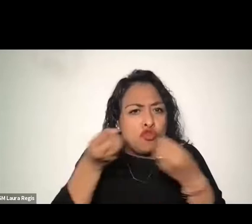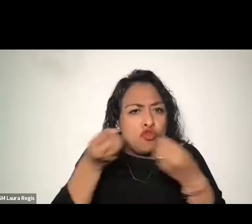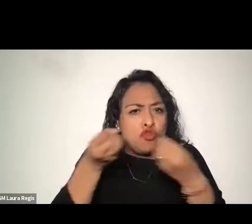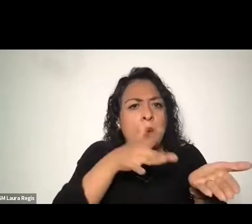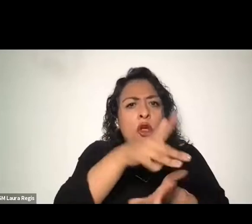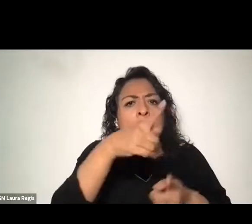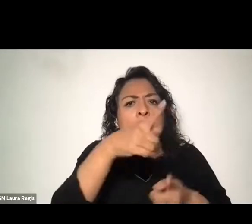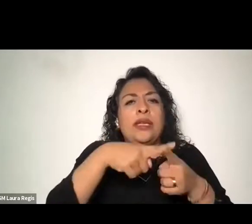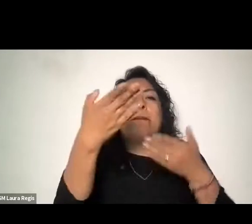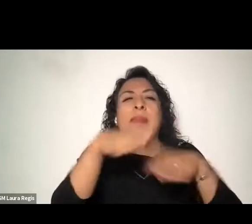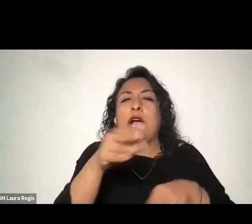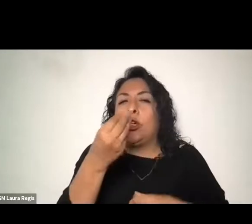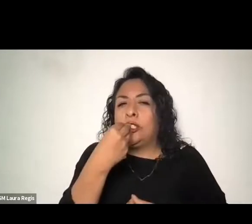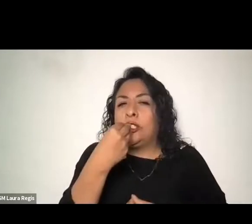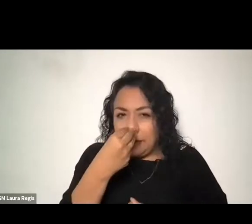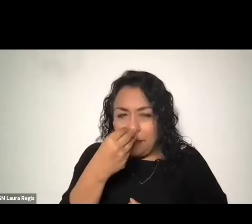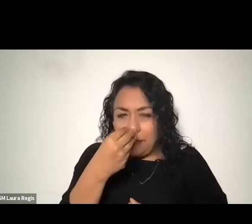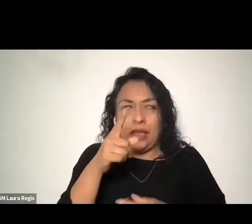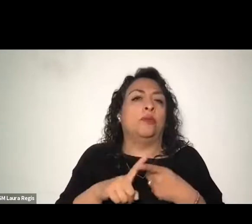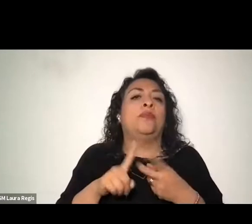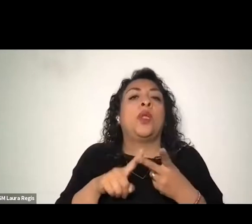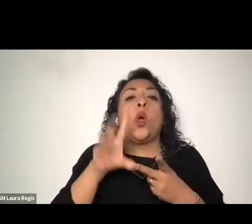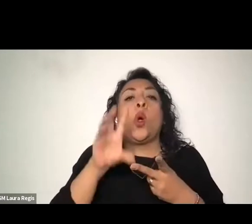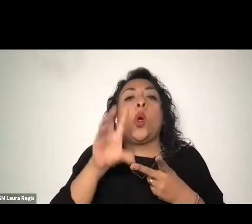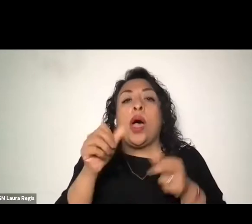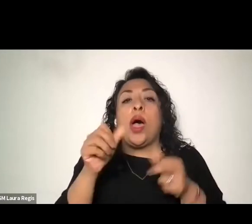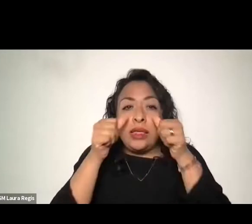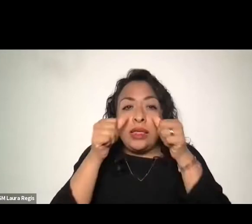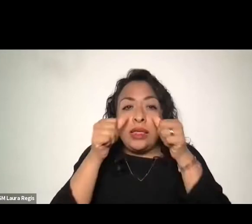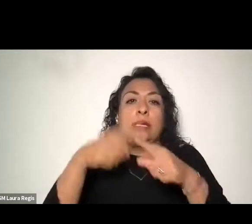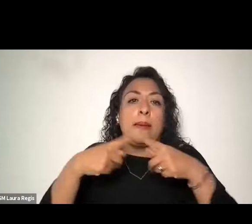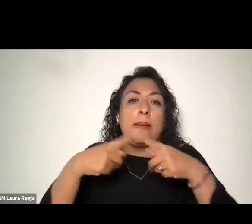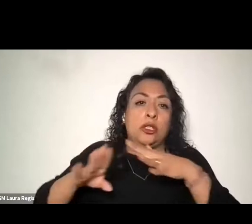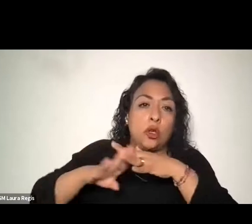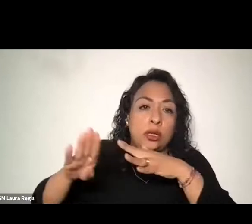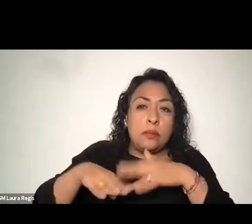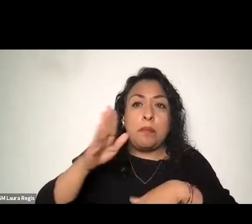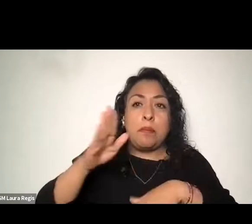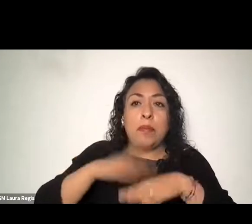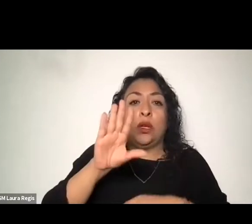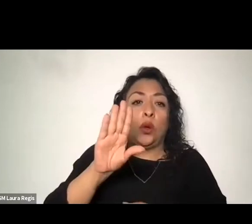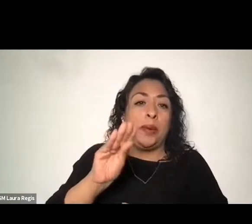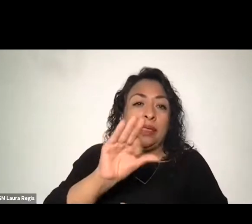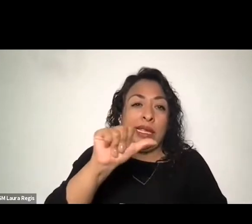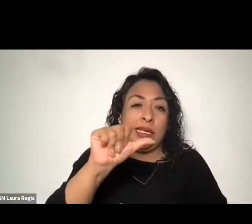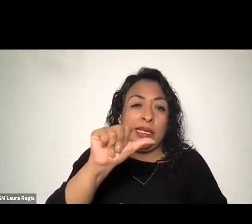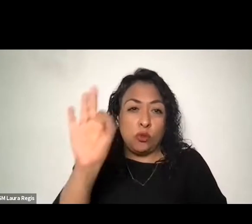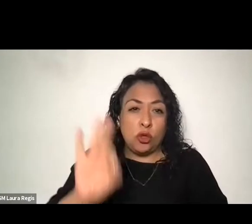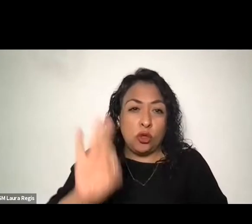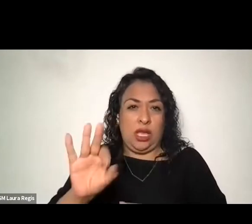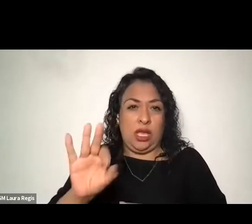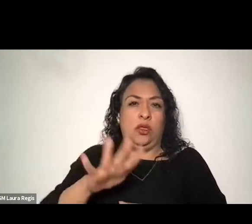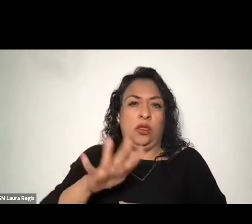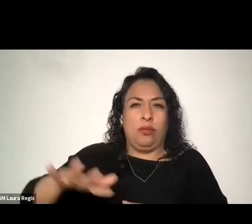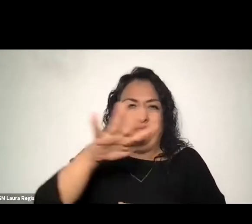bancos de alimentos. Cuando hablamos de la atención a la población migrante, más del 96% de los espacios de